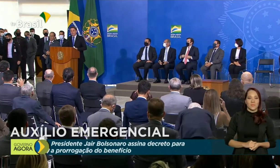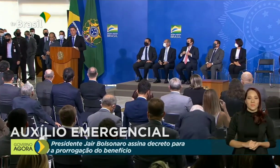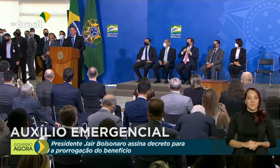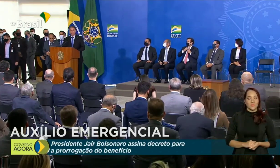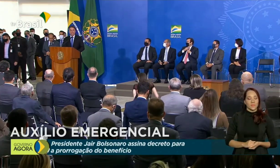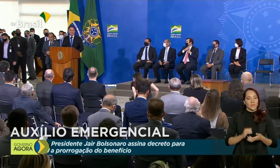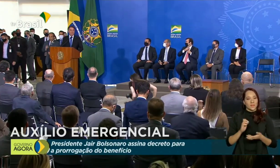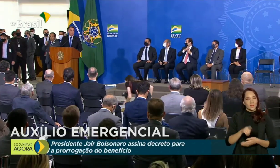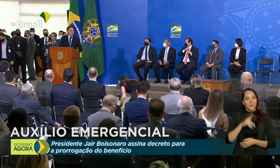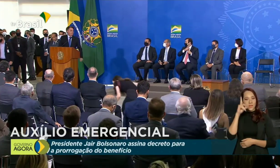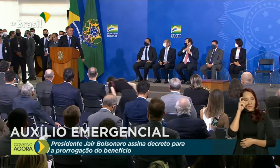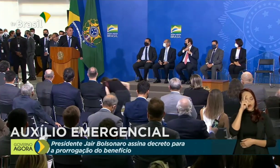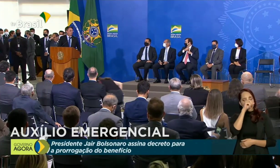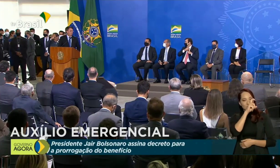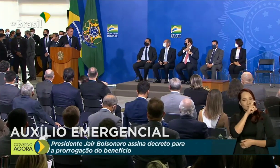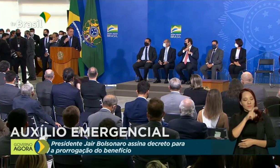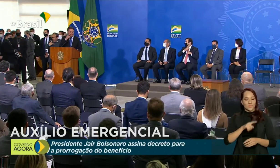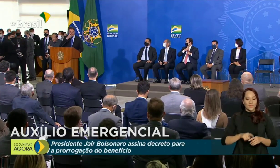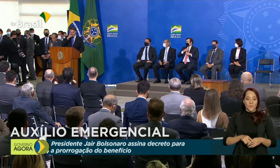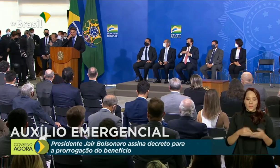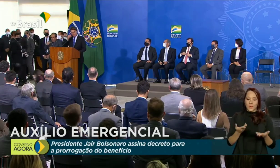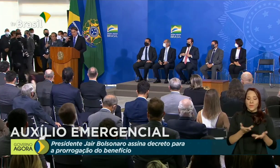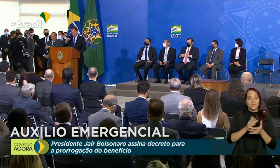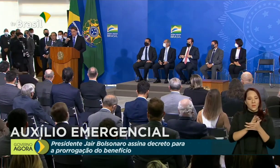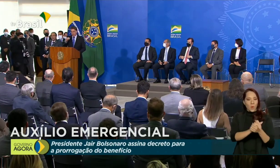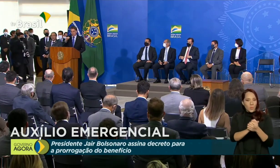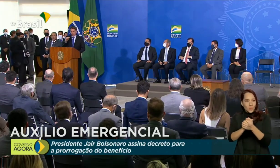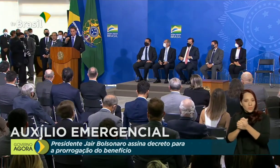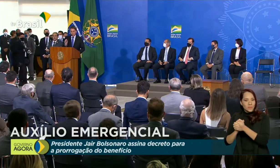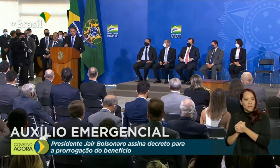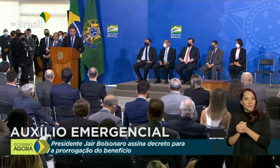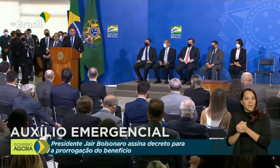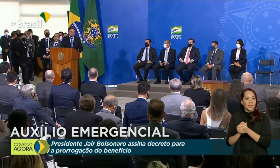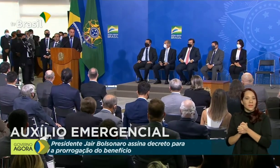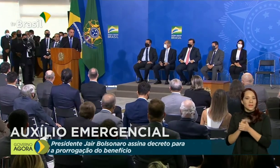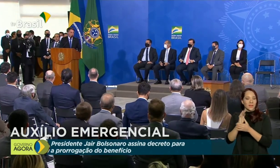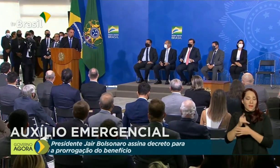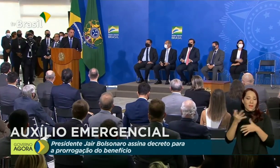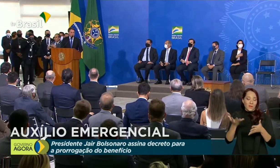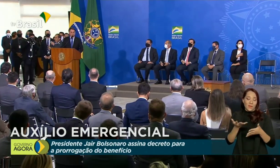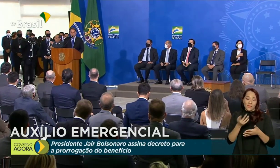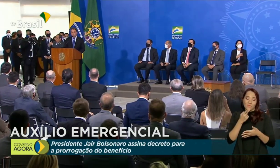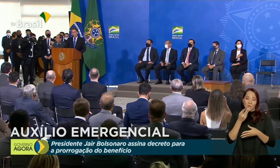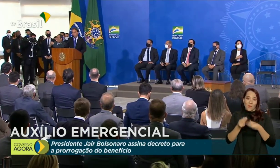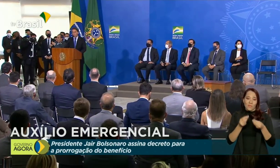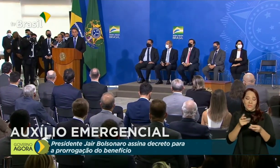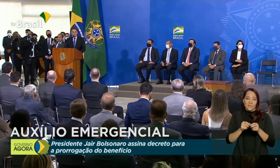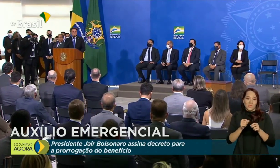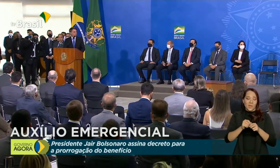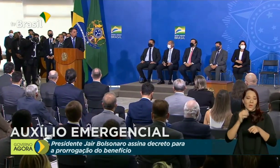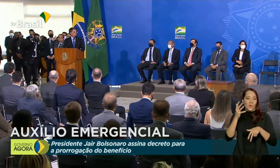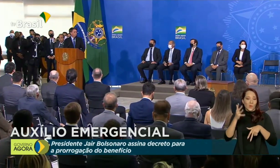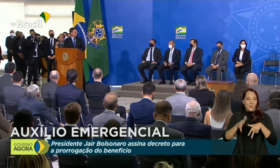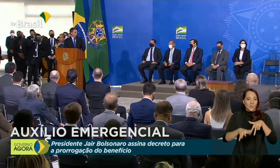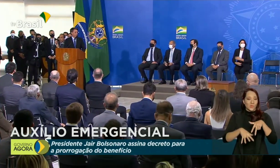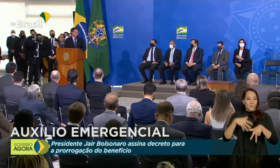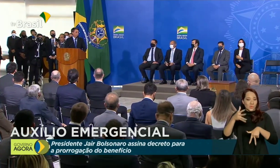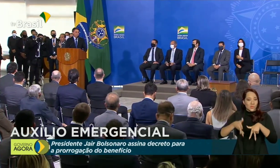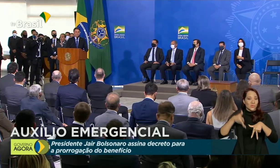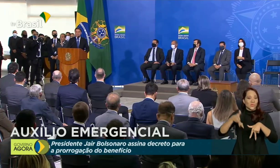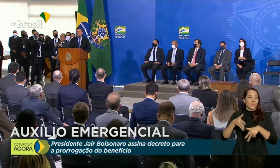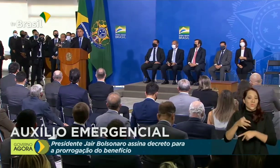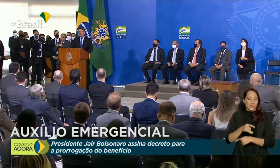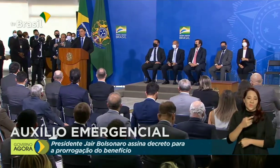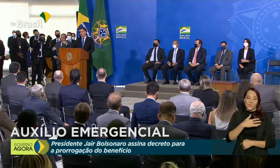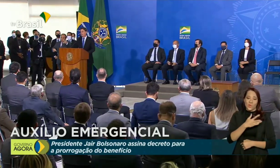A difícil tarefa de complementar o discurso social e político do Onyx